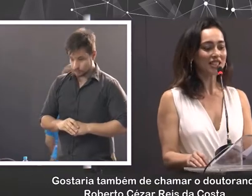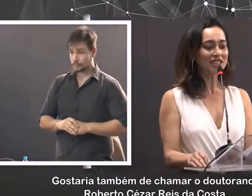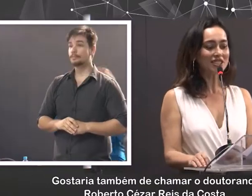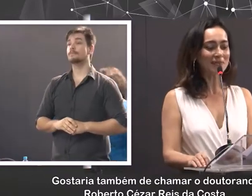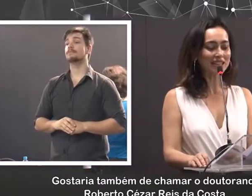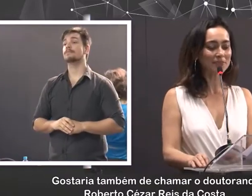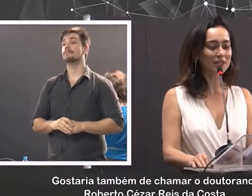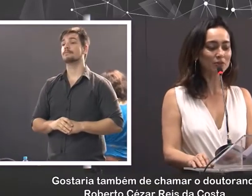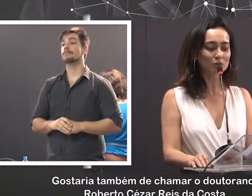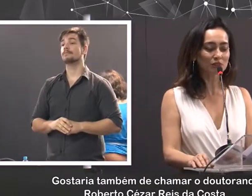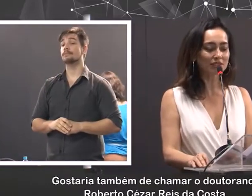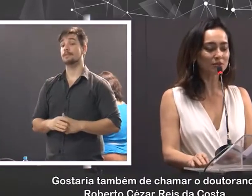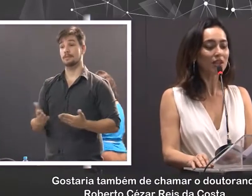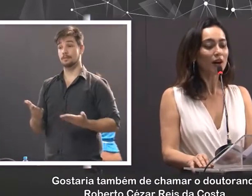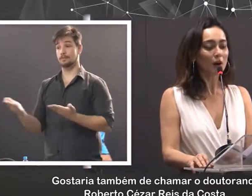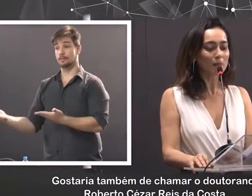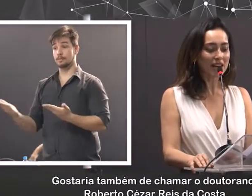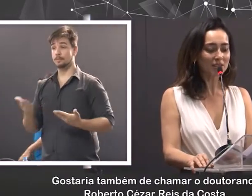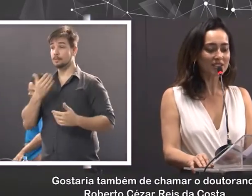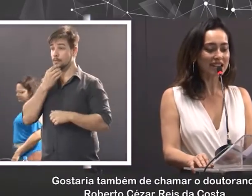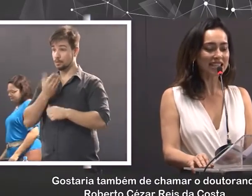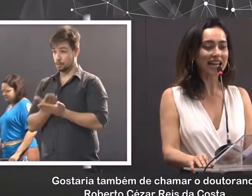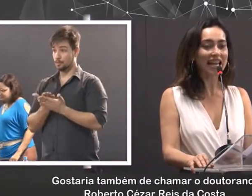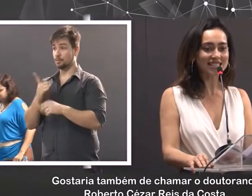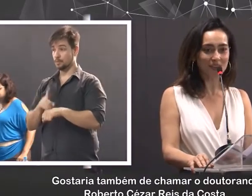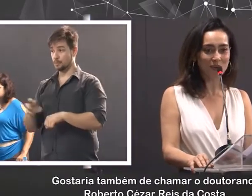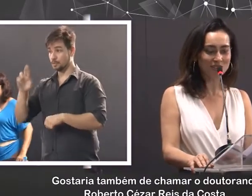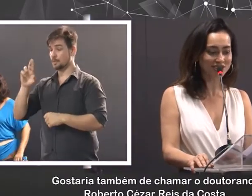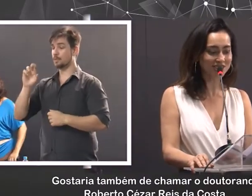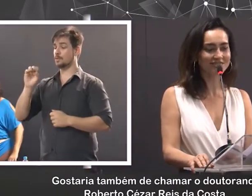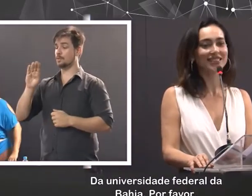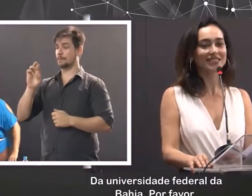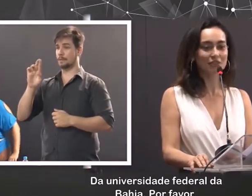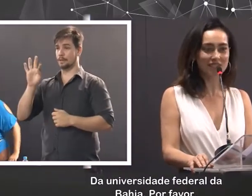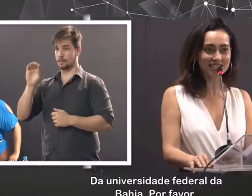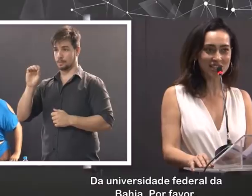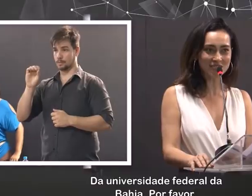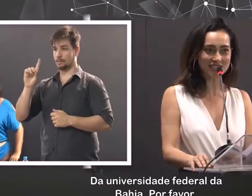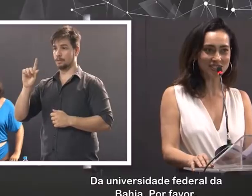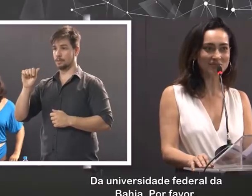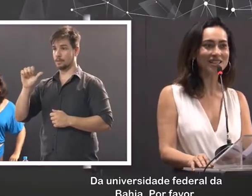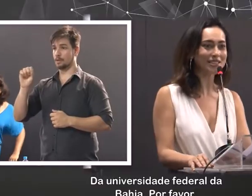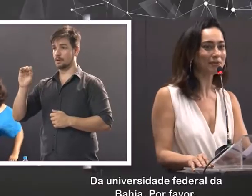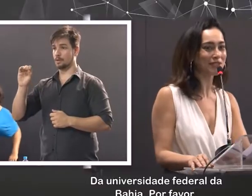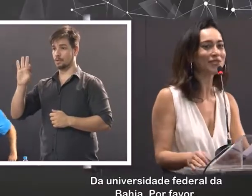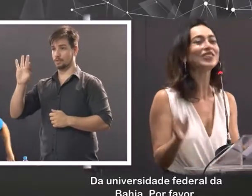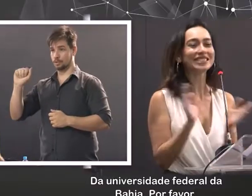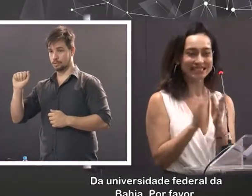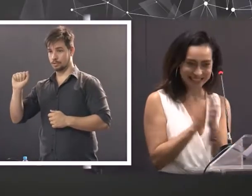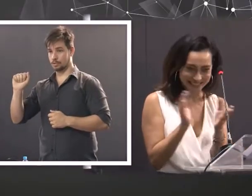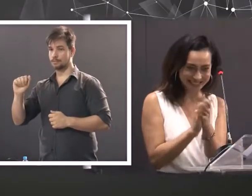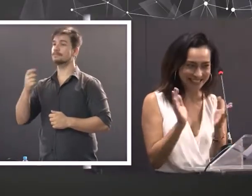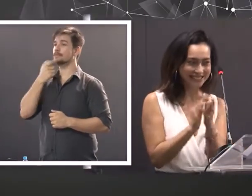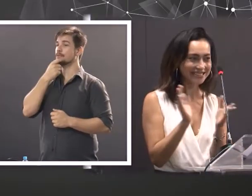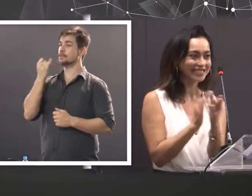Gostaria de chamar também o doutorando Roberto César Reis da Costa, da Universidade Federal da Bahia, por favor.